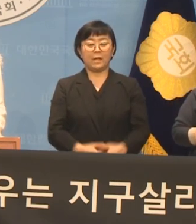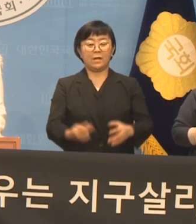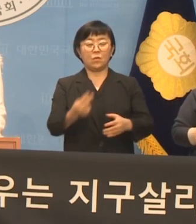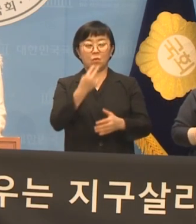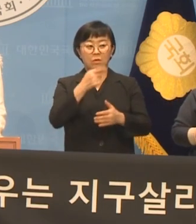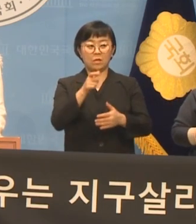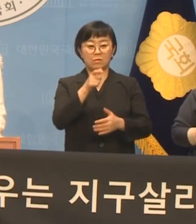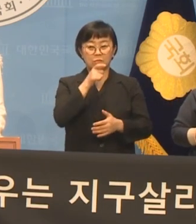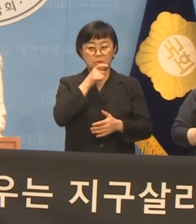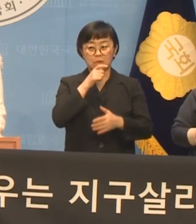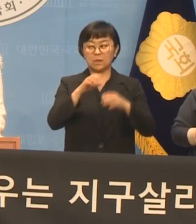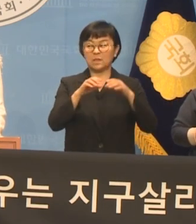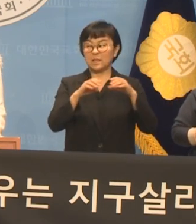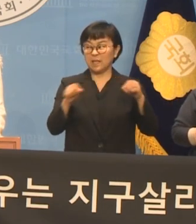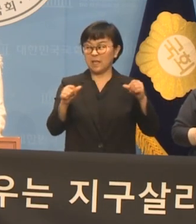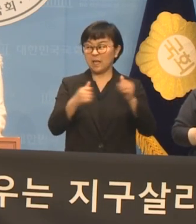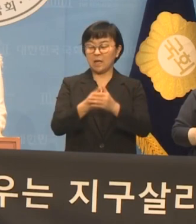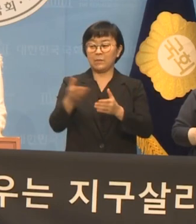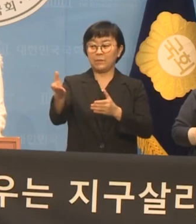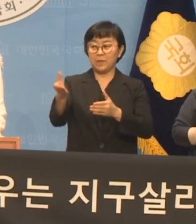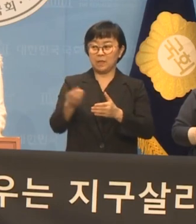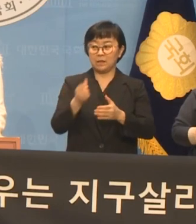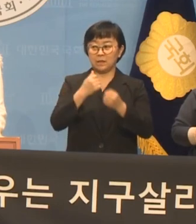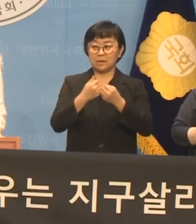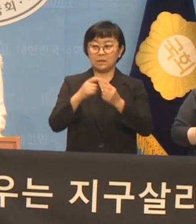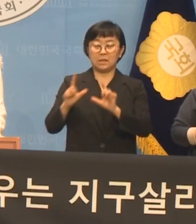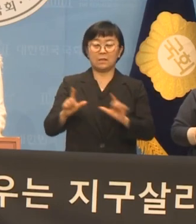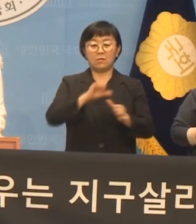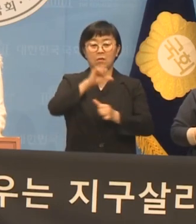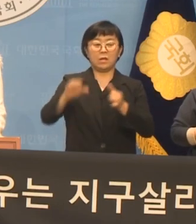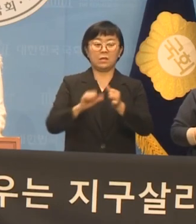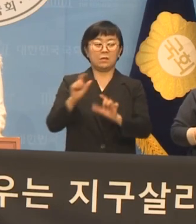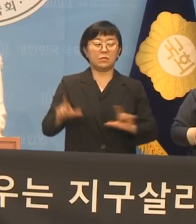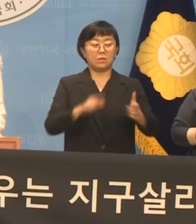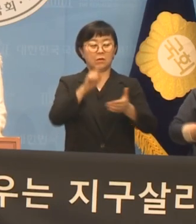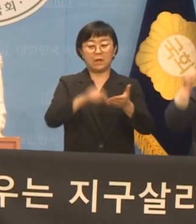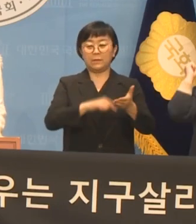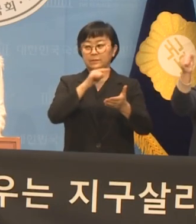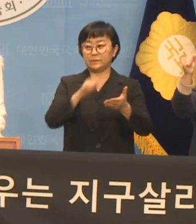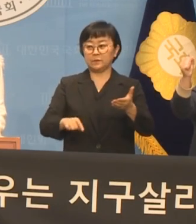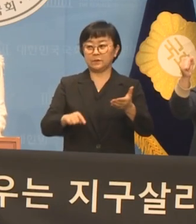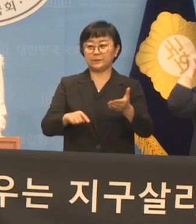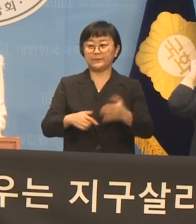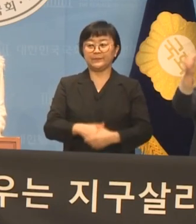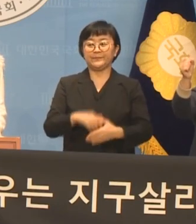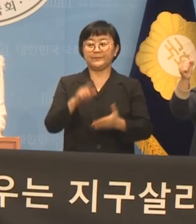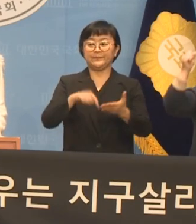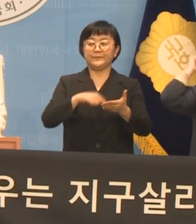공기와 물과 땅에게 진 빚을 생태보상혁명으로 갚자.